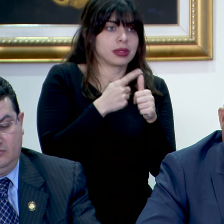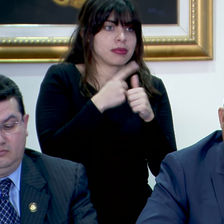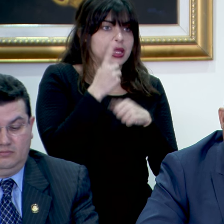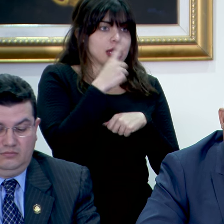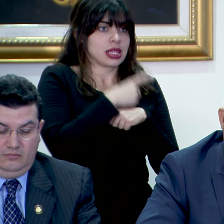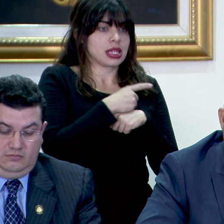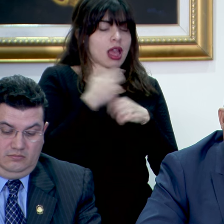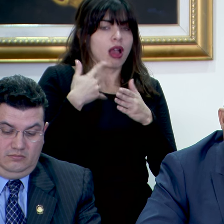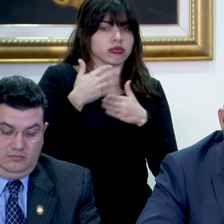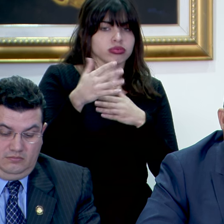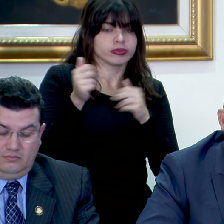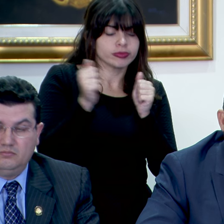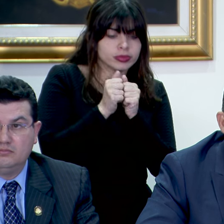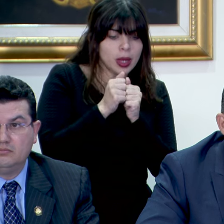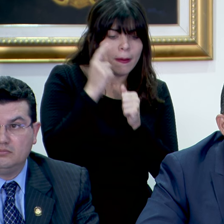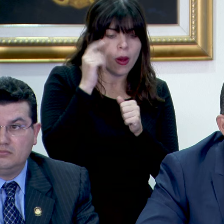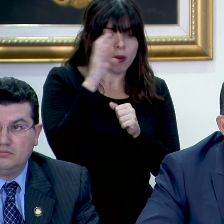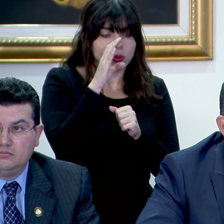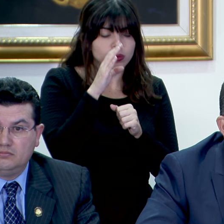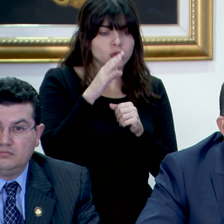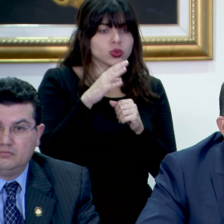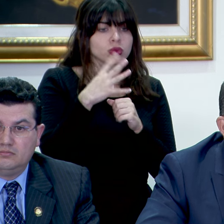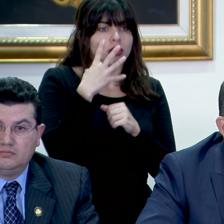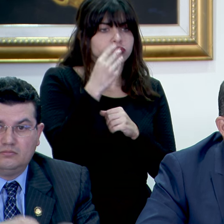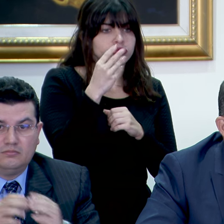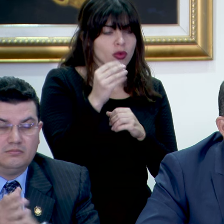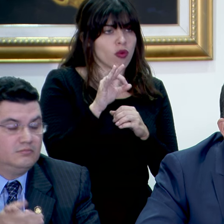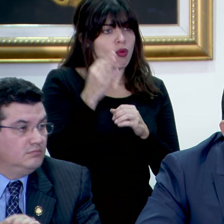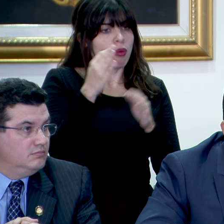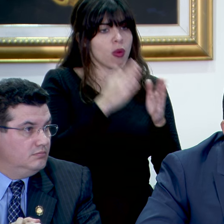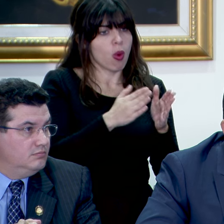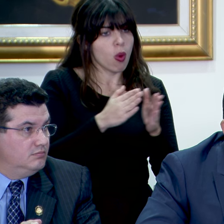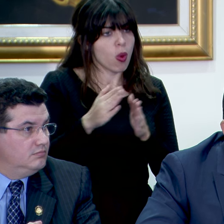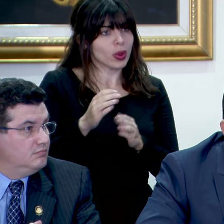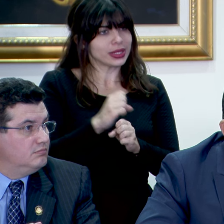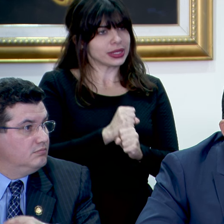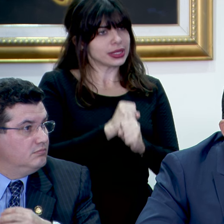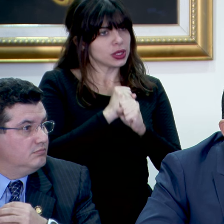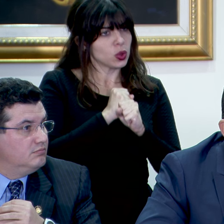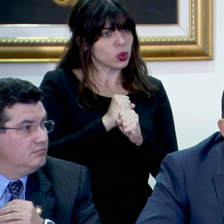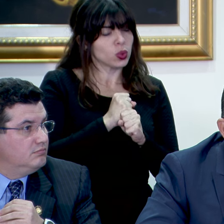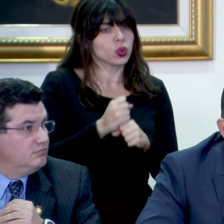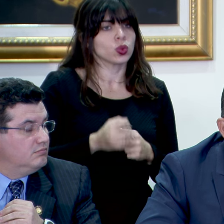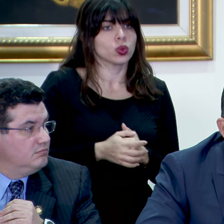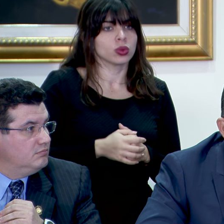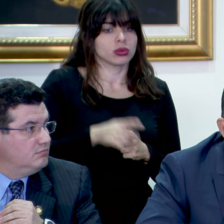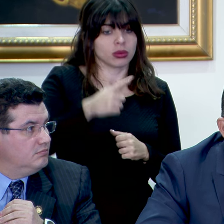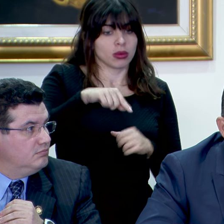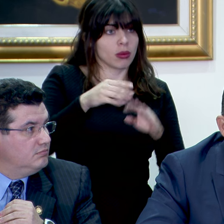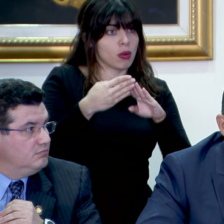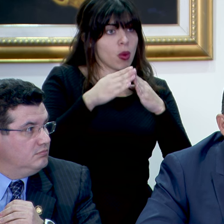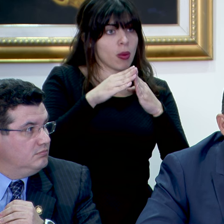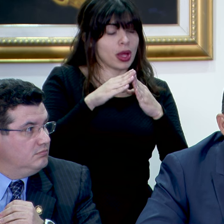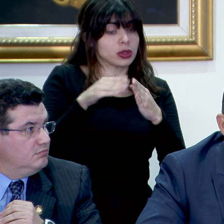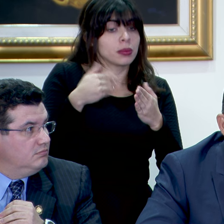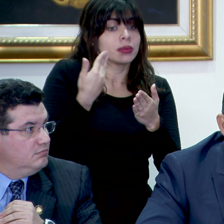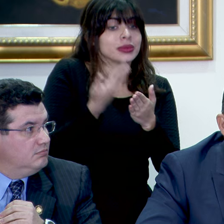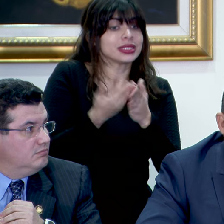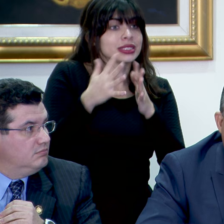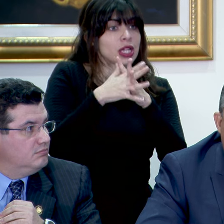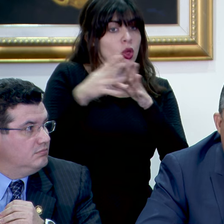para garantizar el traslado ordenado y seguro de esta población a los Estados